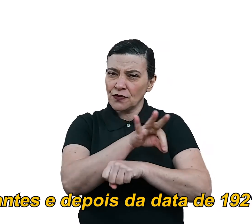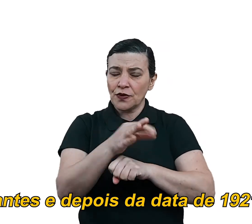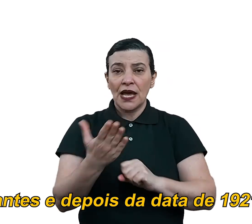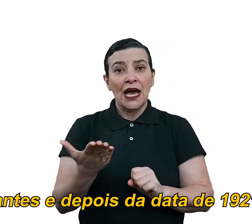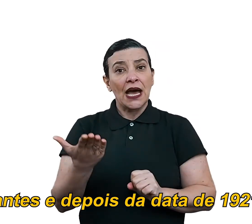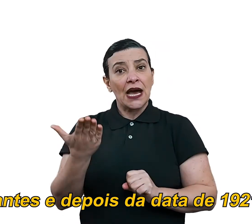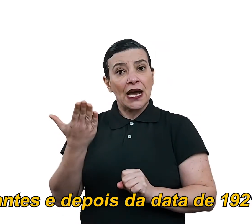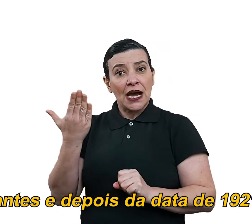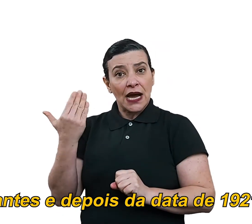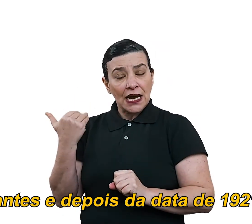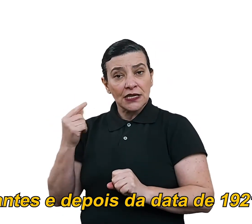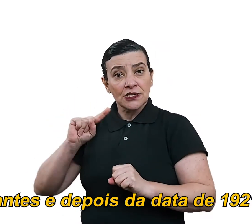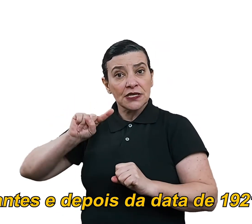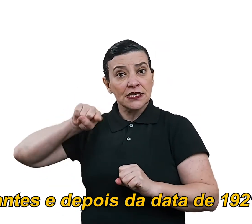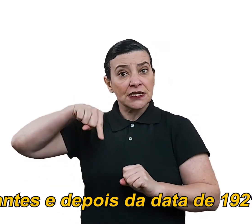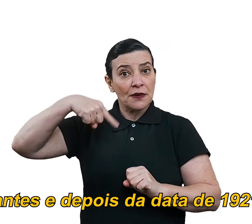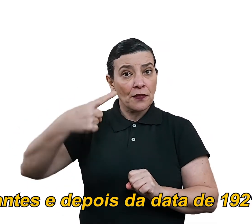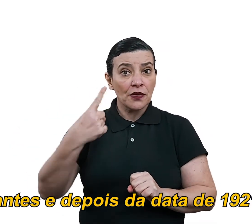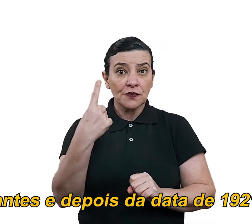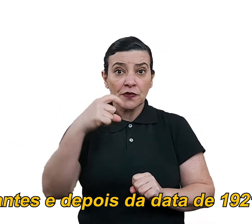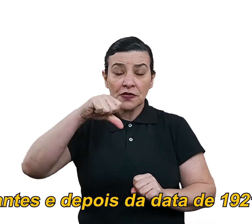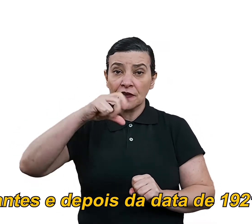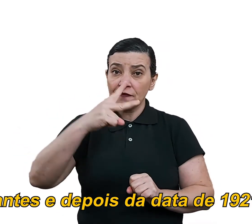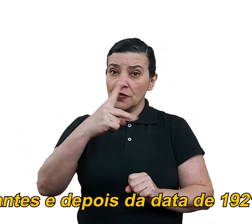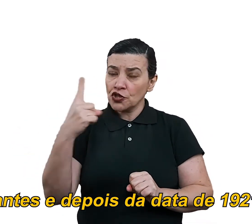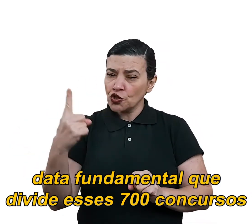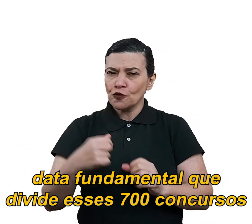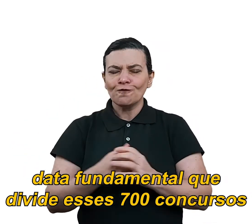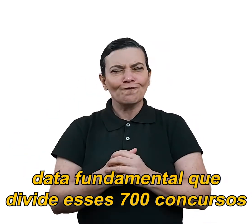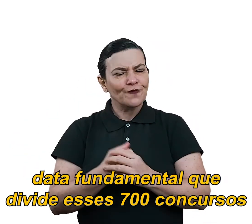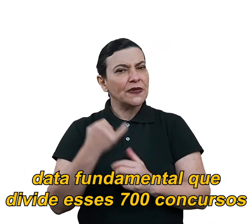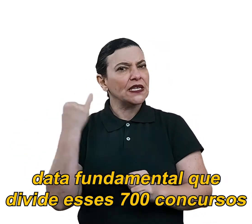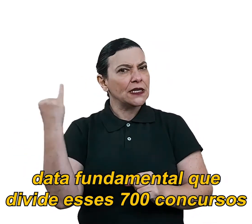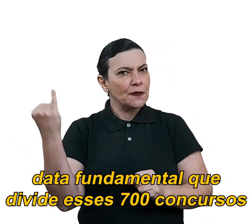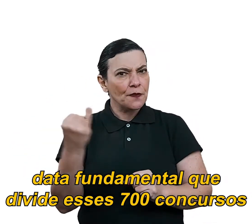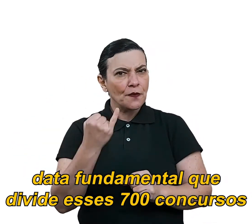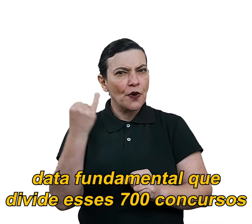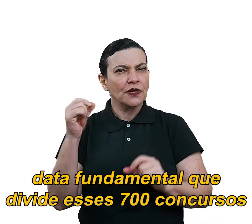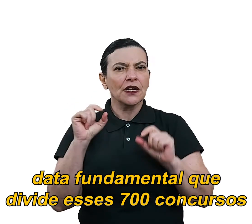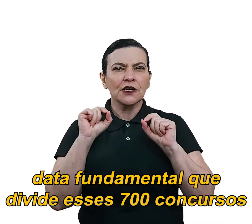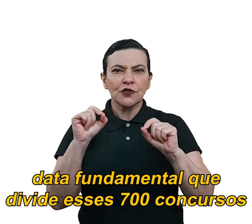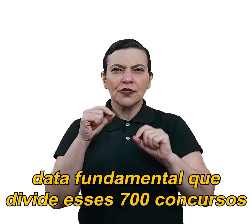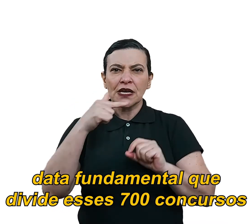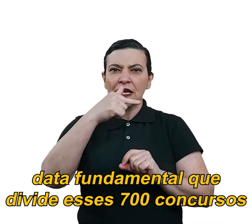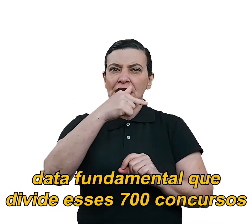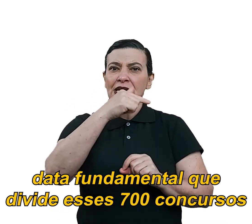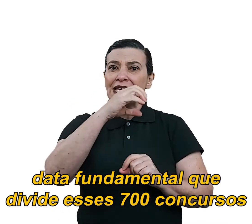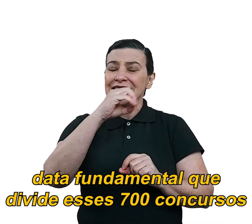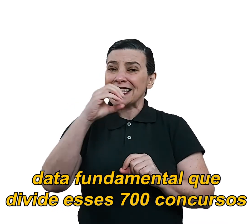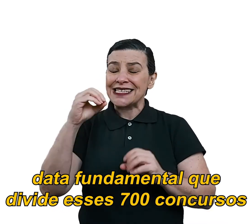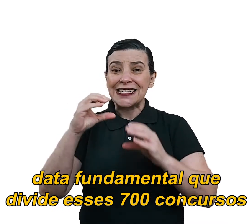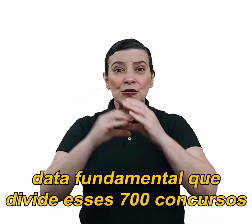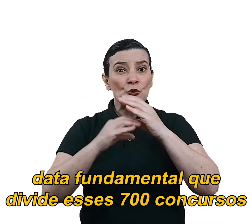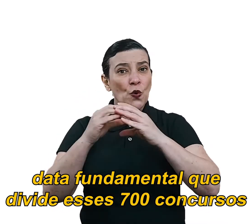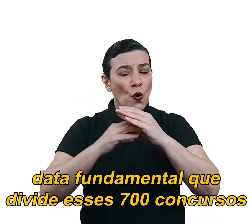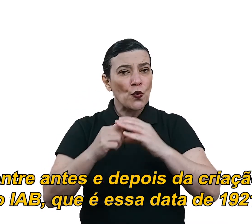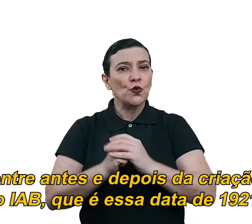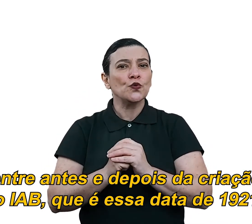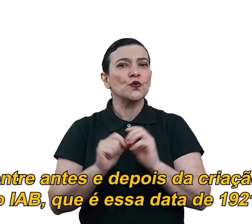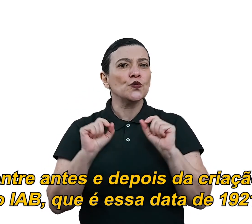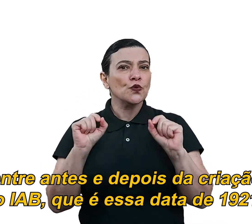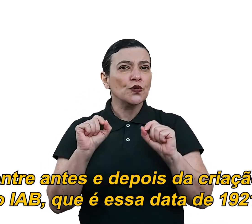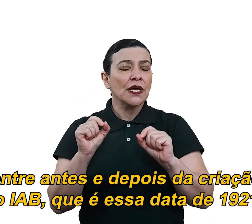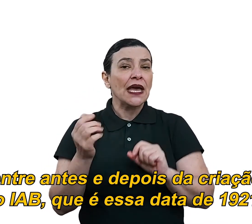arquitetura antes e depois da data de 1921, data fundamental que divide esses 705